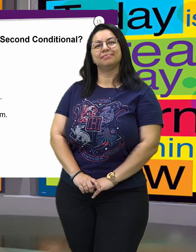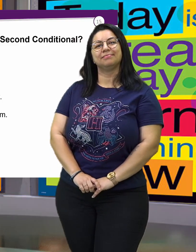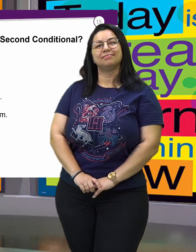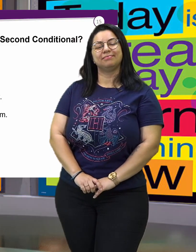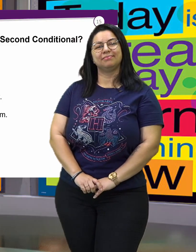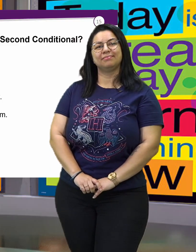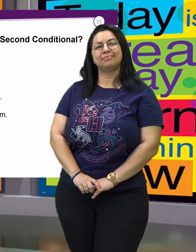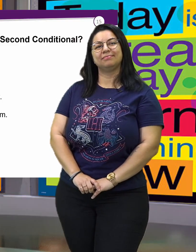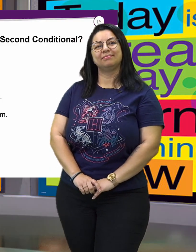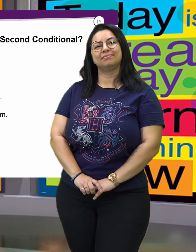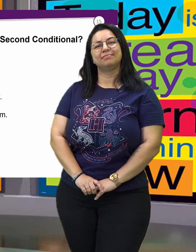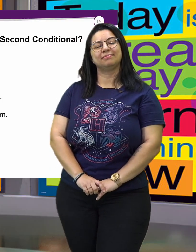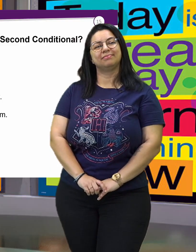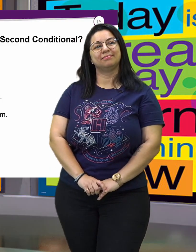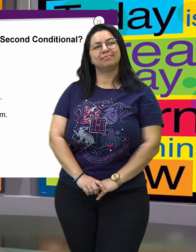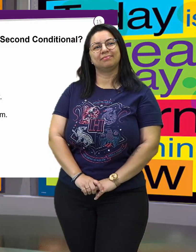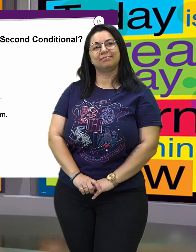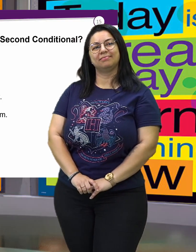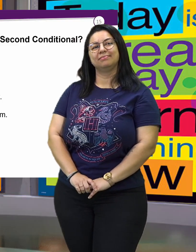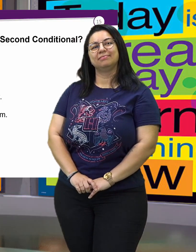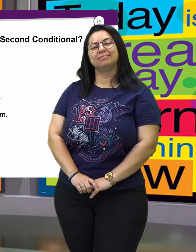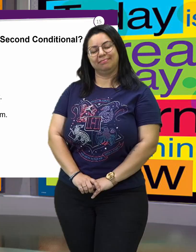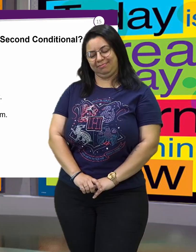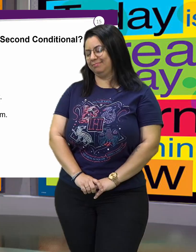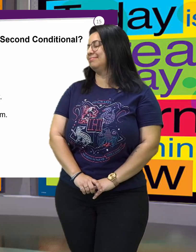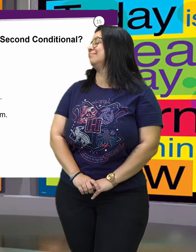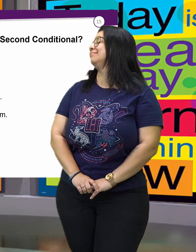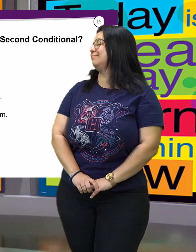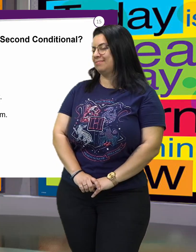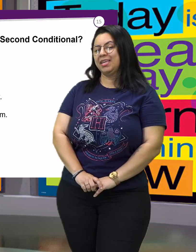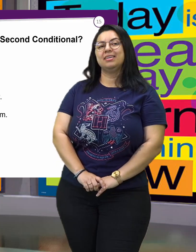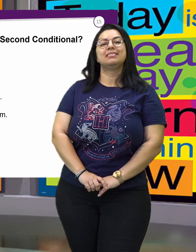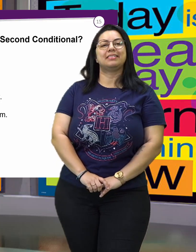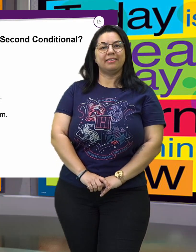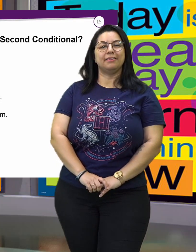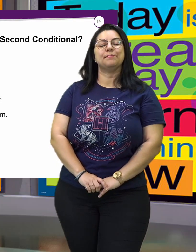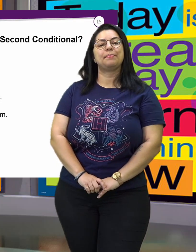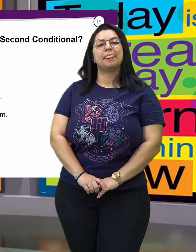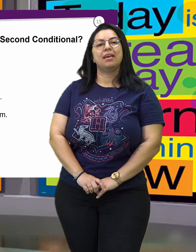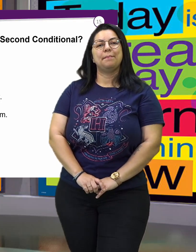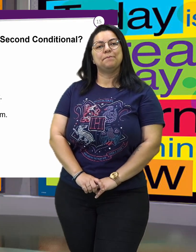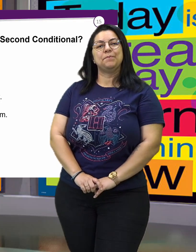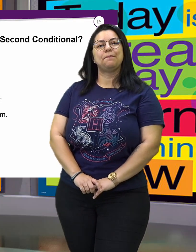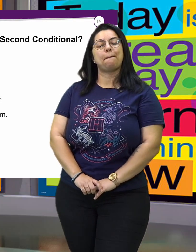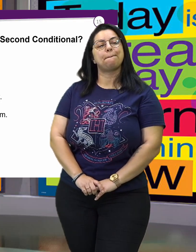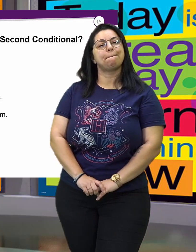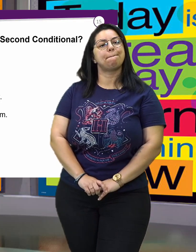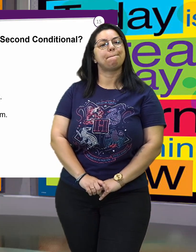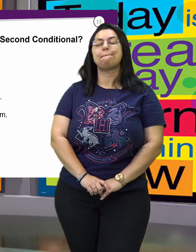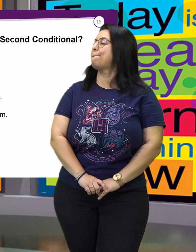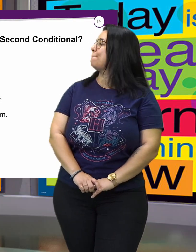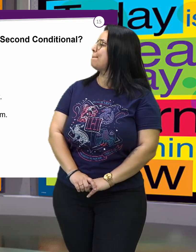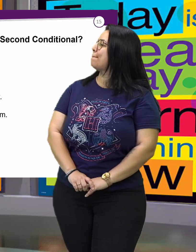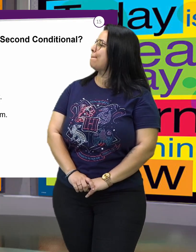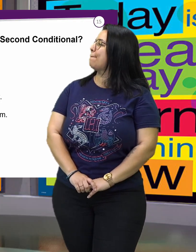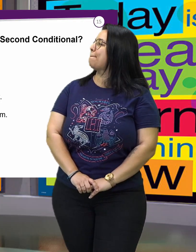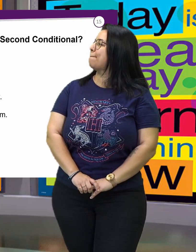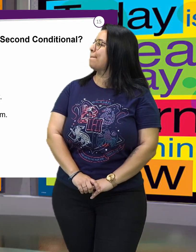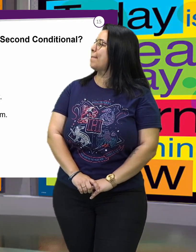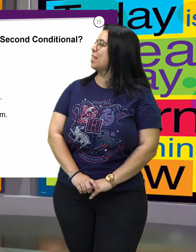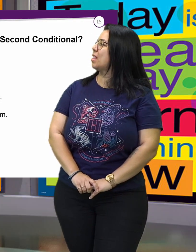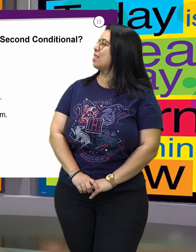não sabe se aquele verbo é passado ou não, porque pode ser um verbo irregular, eles nunca viram na vida. Sim. Você vai no segundo passo, que é